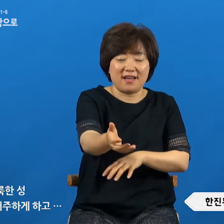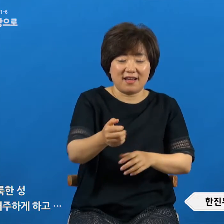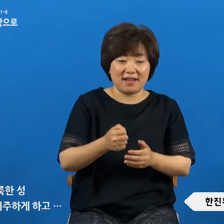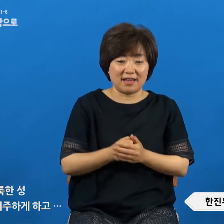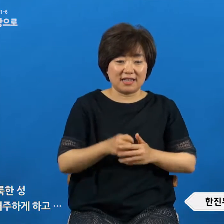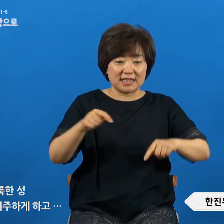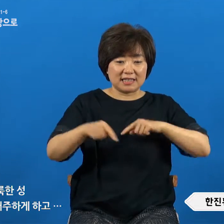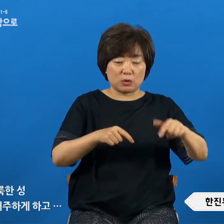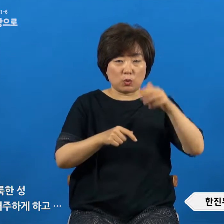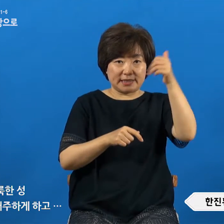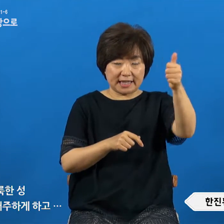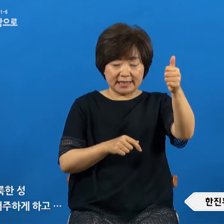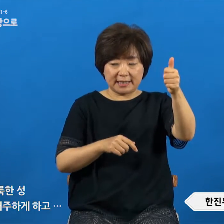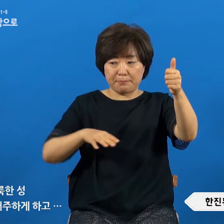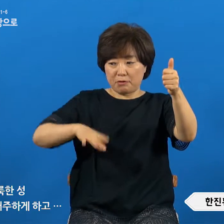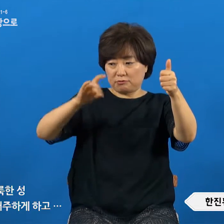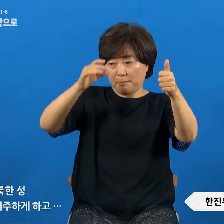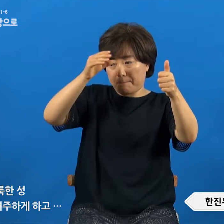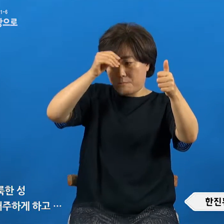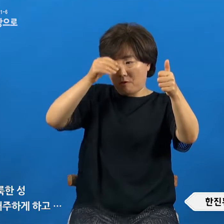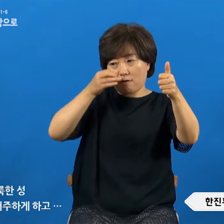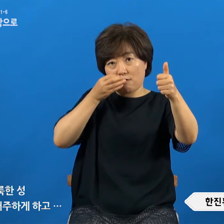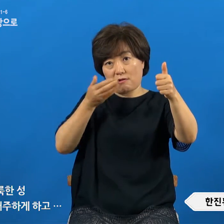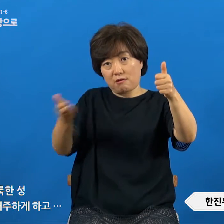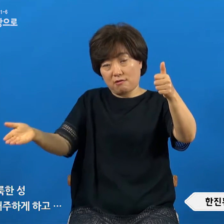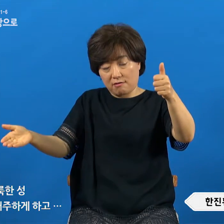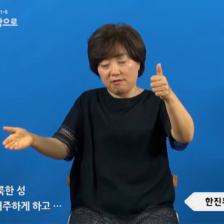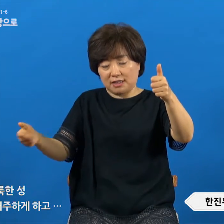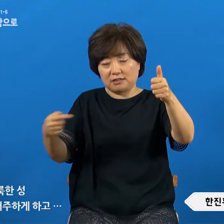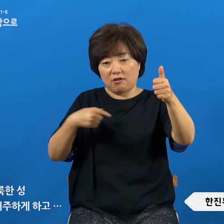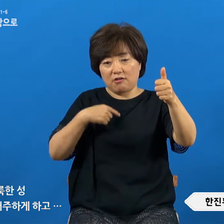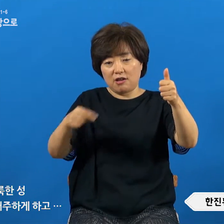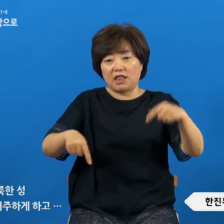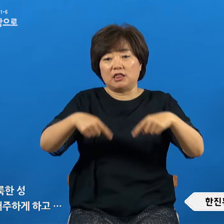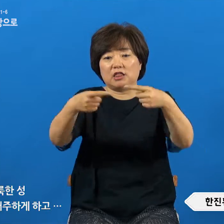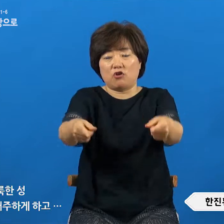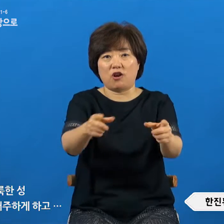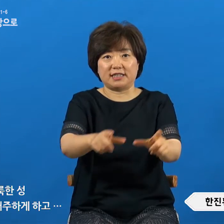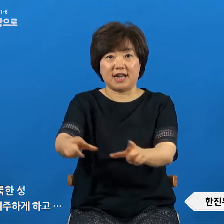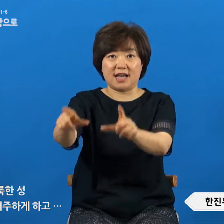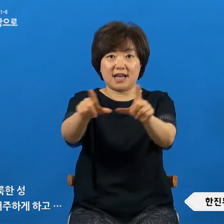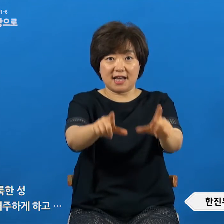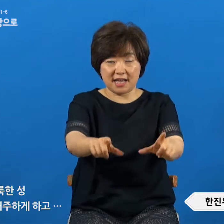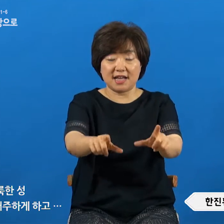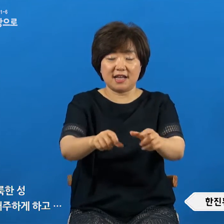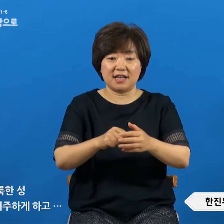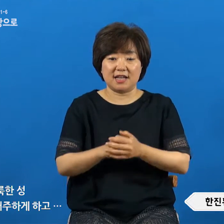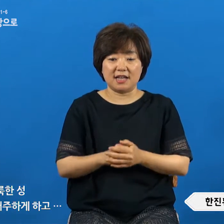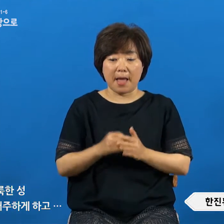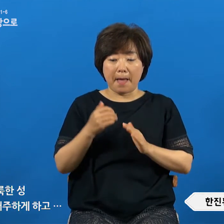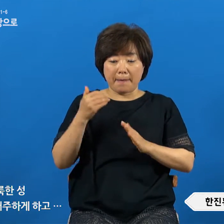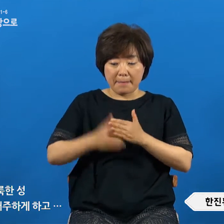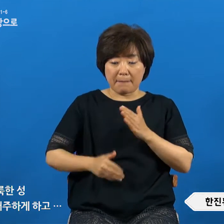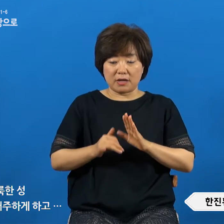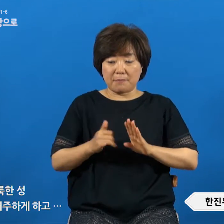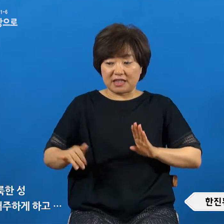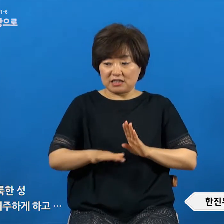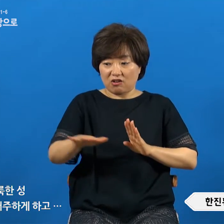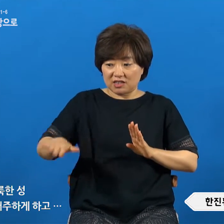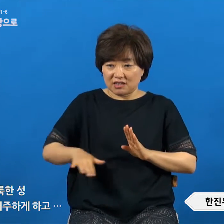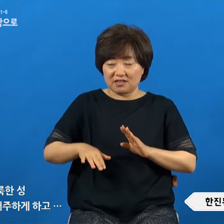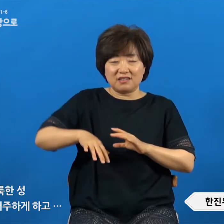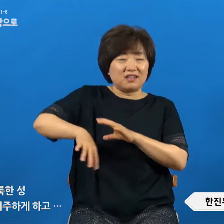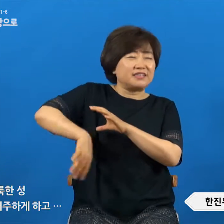백성의 지도자들이 본을 보이는 차원에서 예루살렘에 거주했습니다. 그리고 백성들은